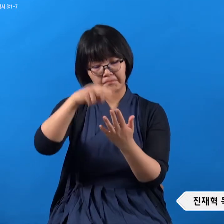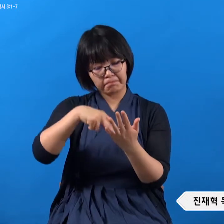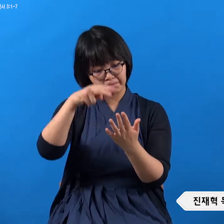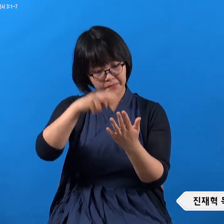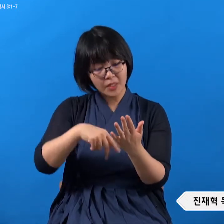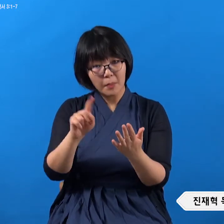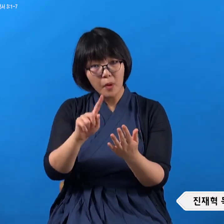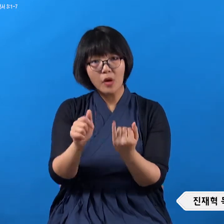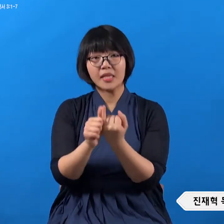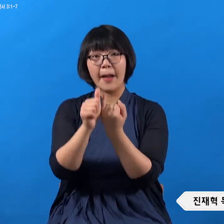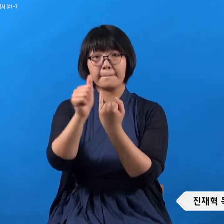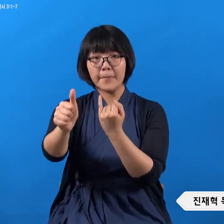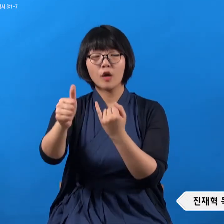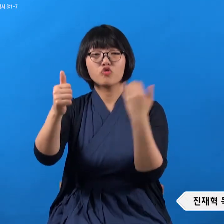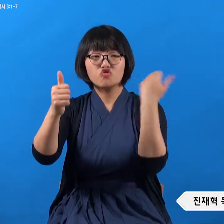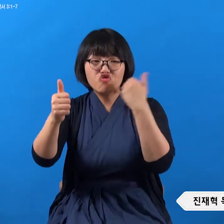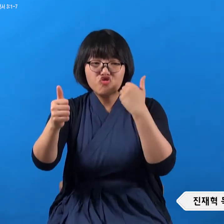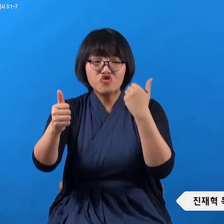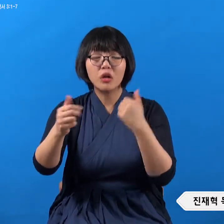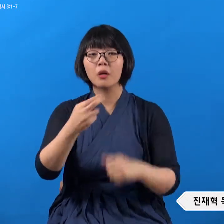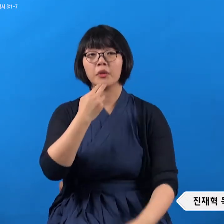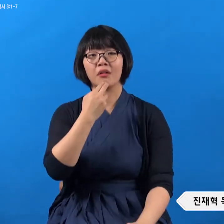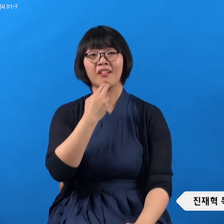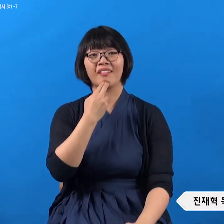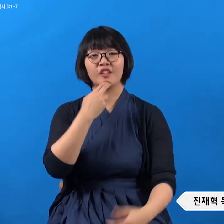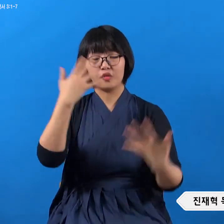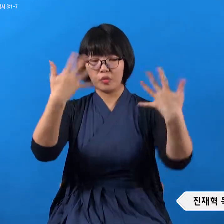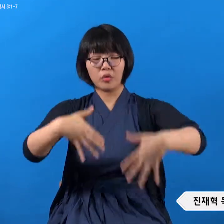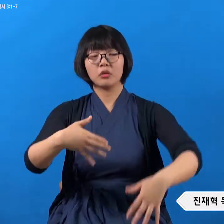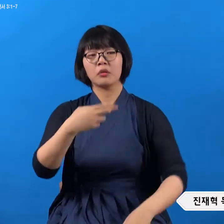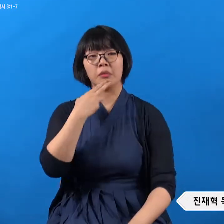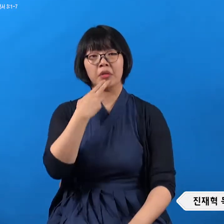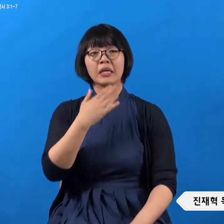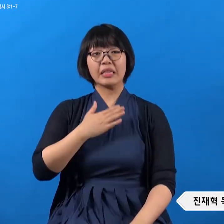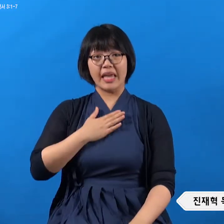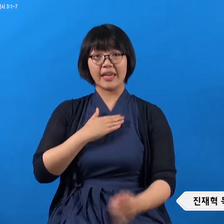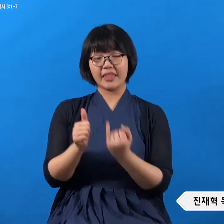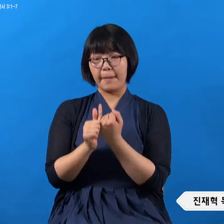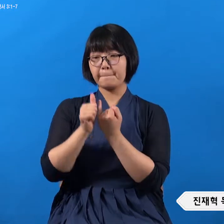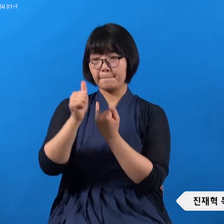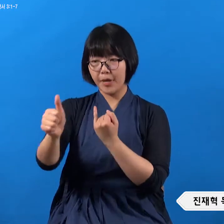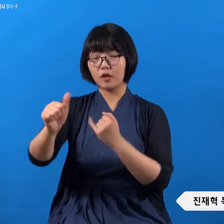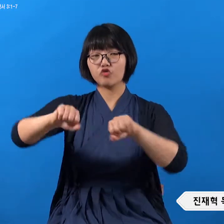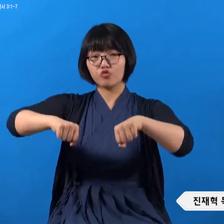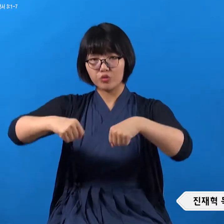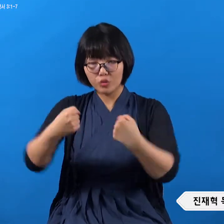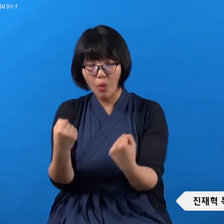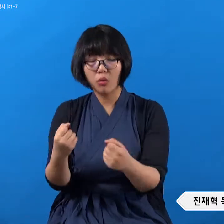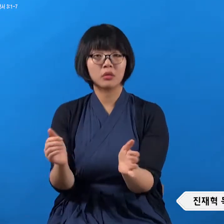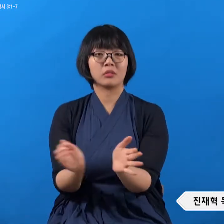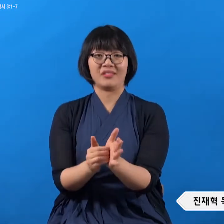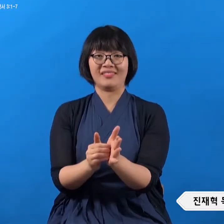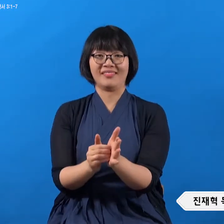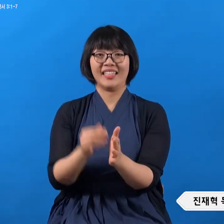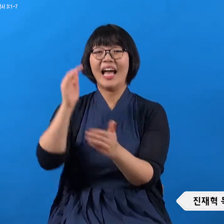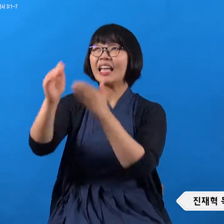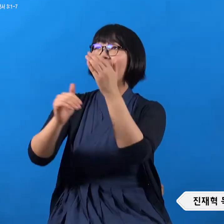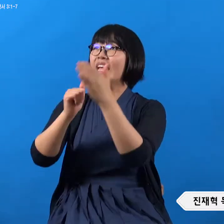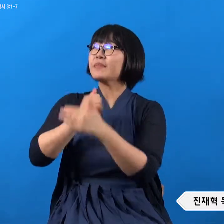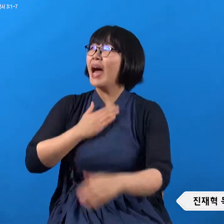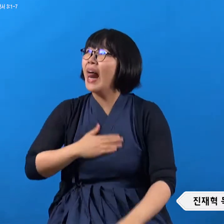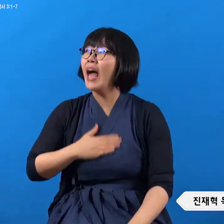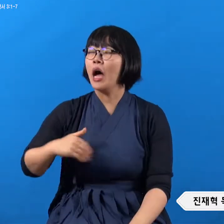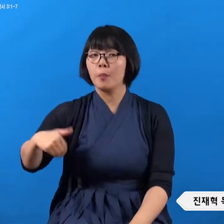어떤 남편이라고 말하고 있지 않습니다. 아니, 자기 남편에게 순종하라고 말합니다. 하나님을